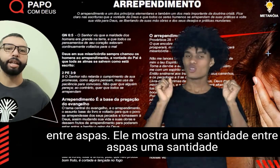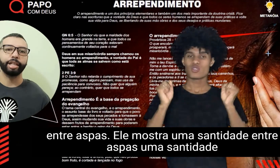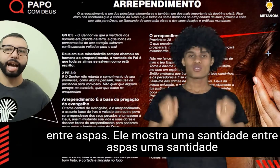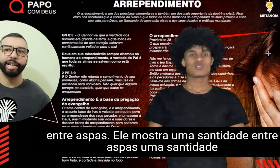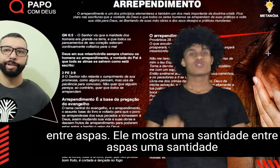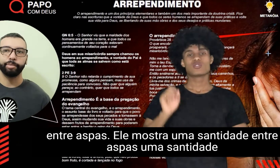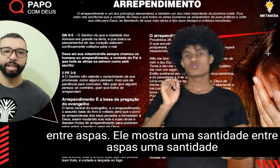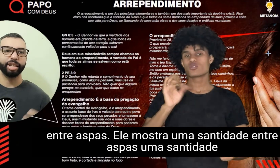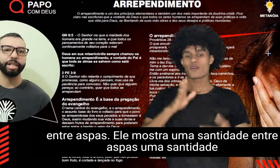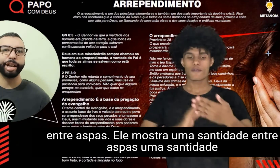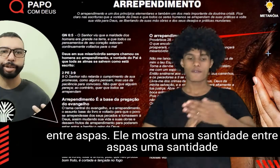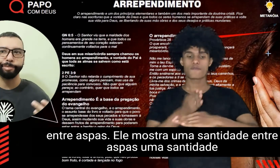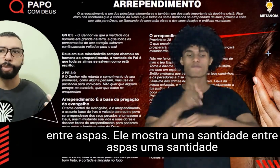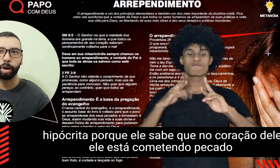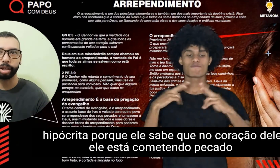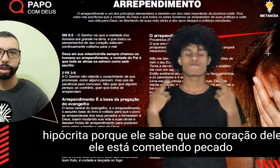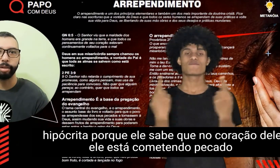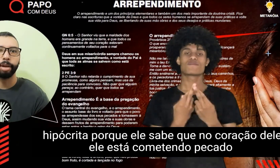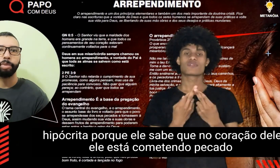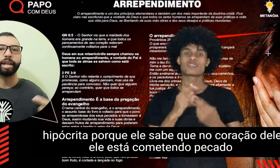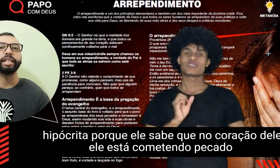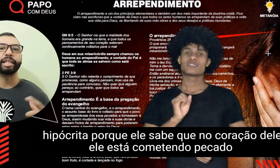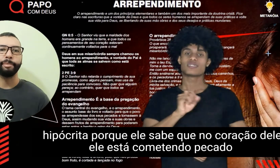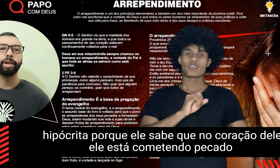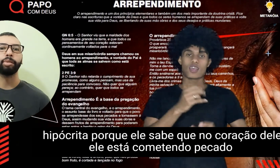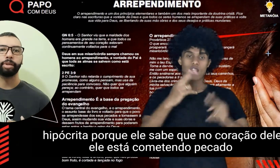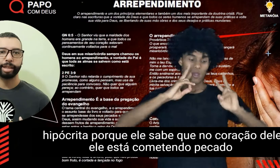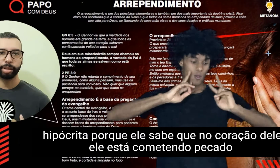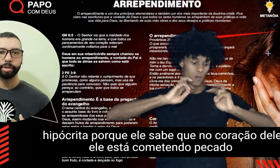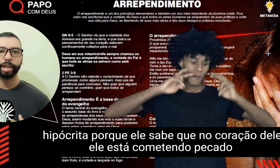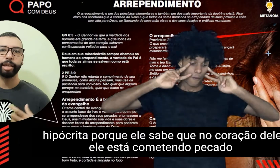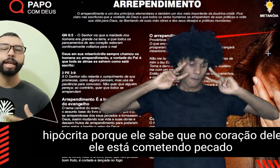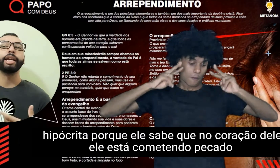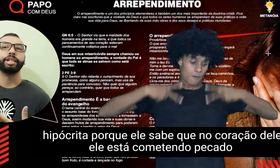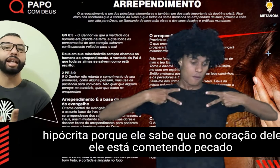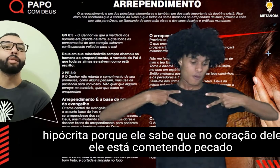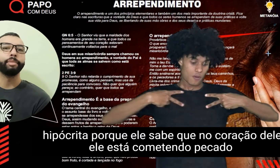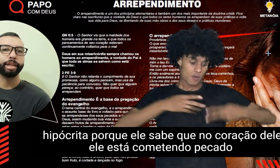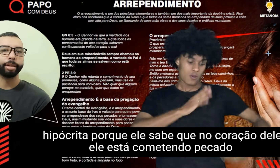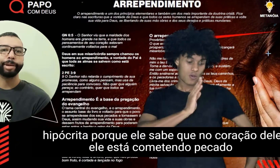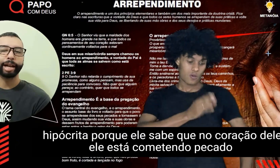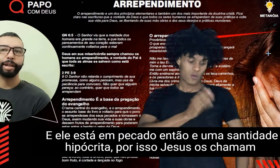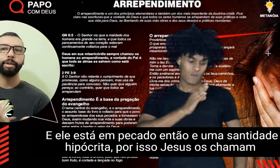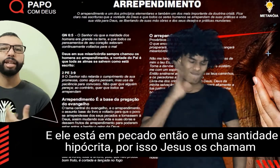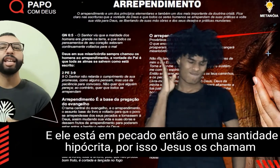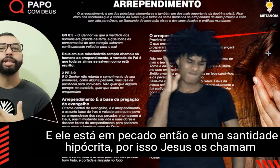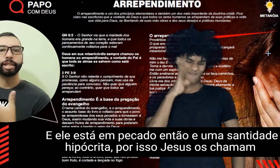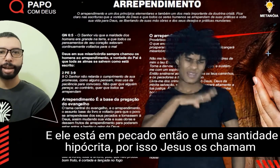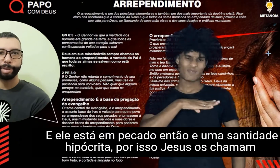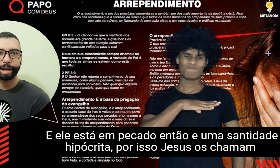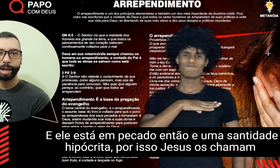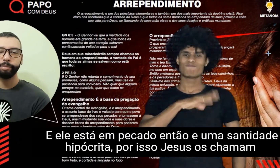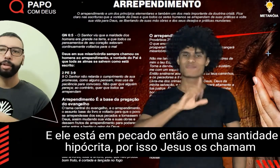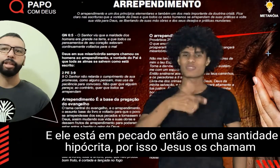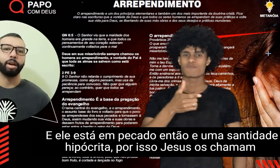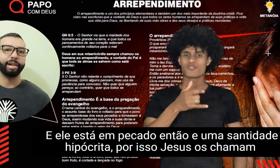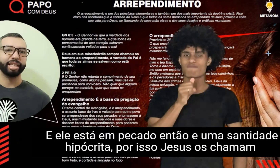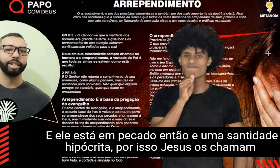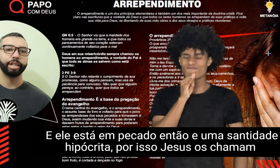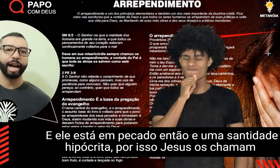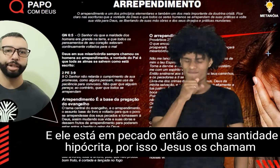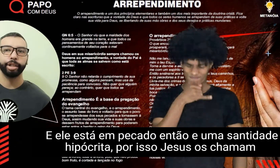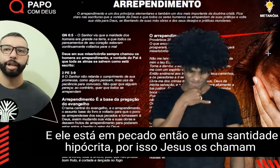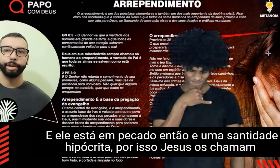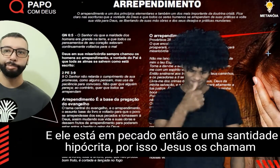santidade, entre aspas, uma santidade hipócrita, porque ele sabe que no coração dele ele está cometendo pecado e ele está em pecado. Então é